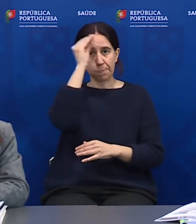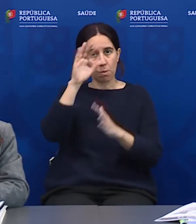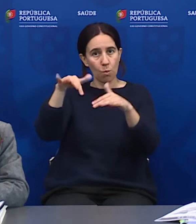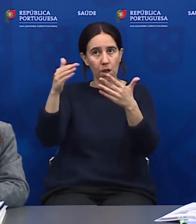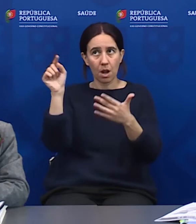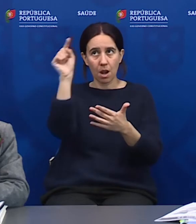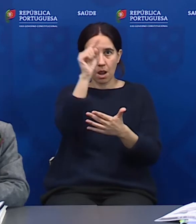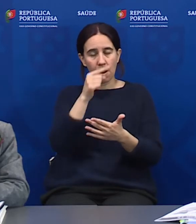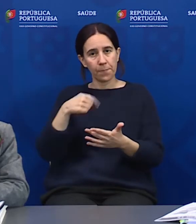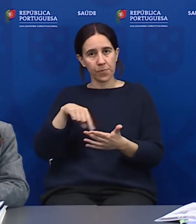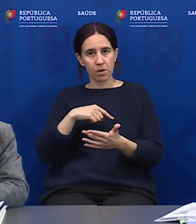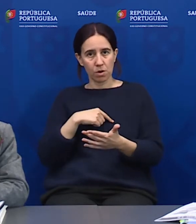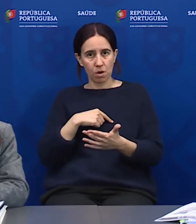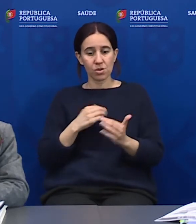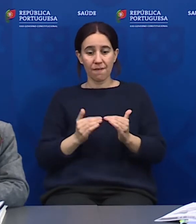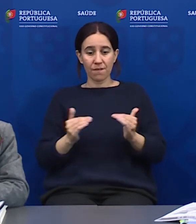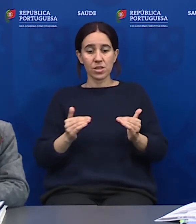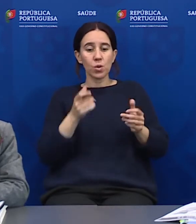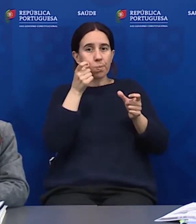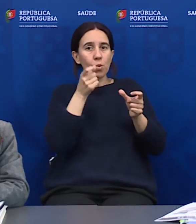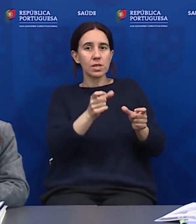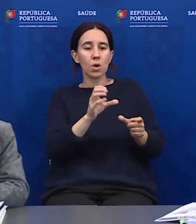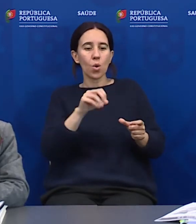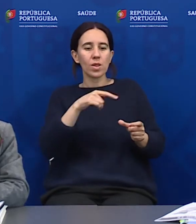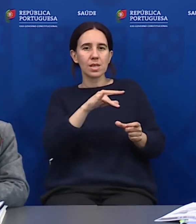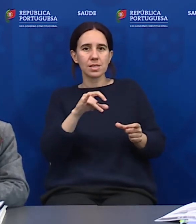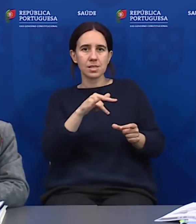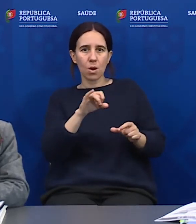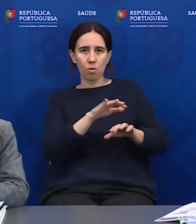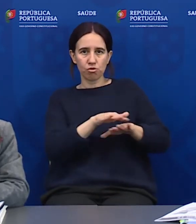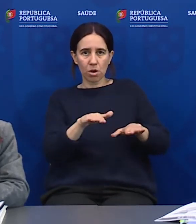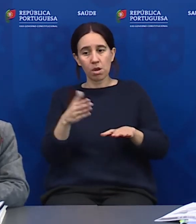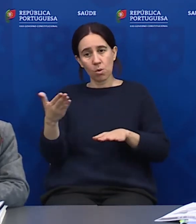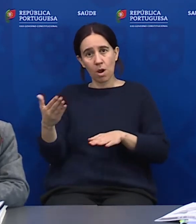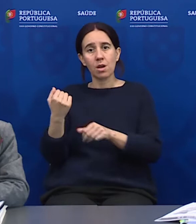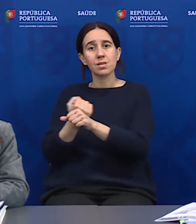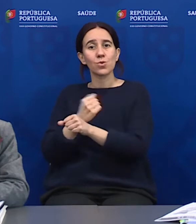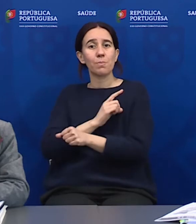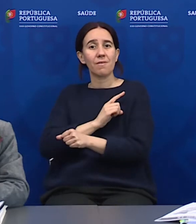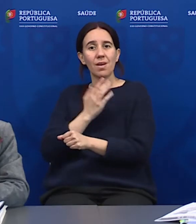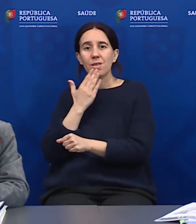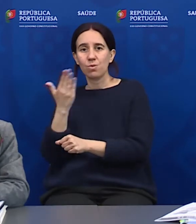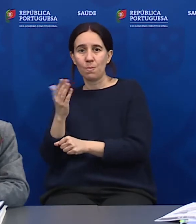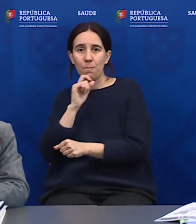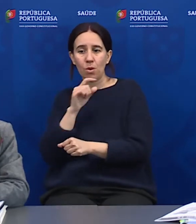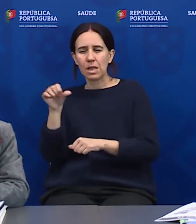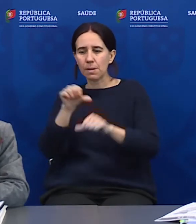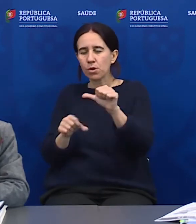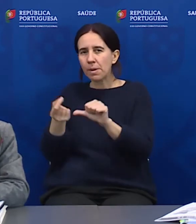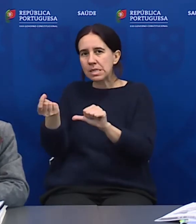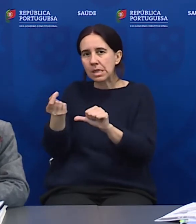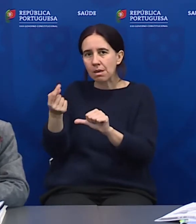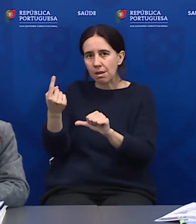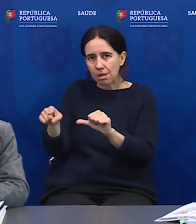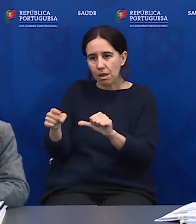onde esteja, nós deixamos de estar em fase de contenção, passa a poder recorrer ao setor privado, portanto, ao laboratório mais próximo que